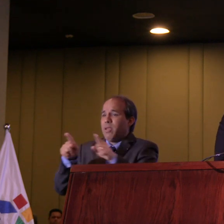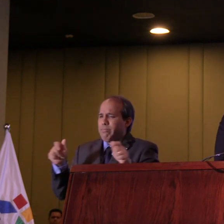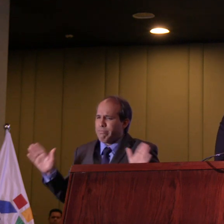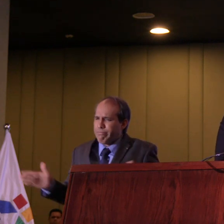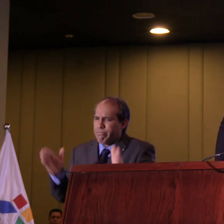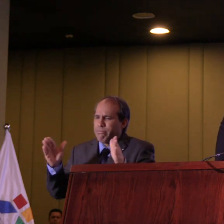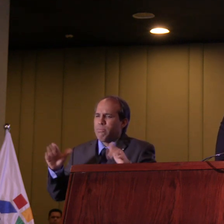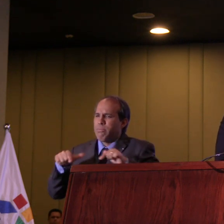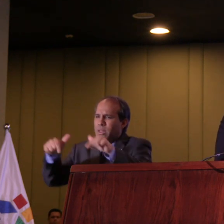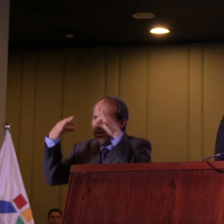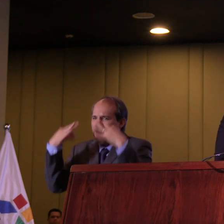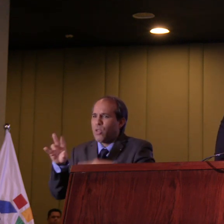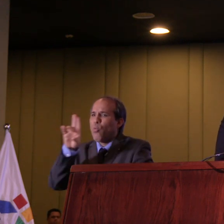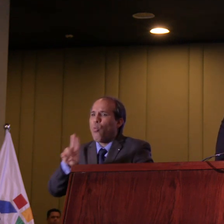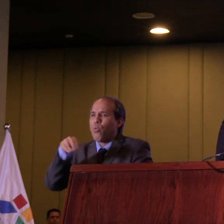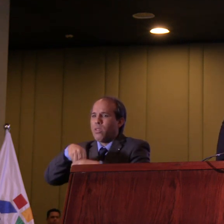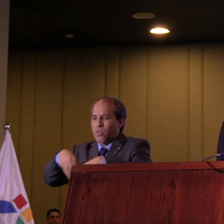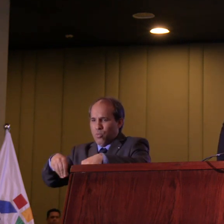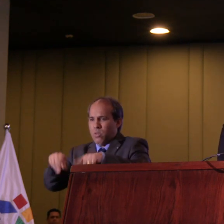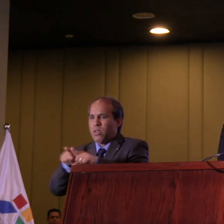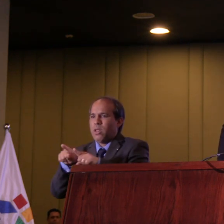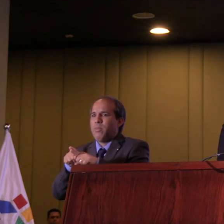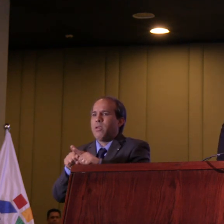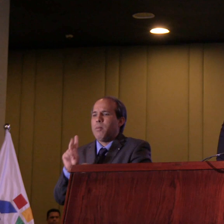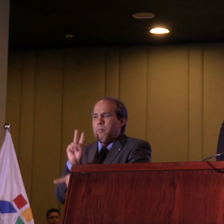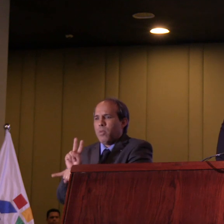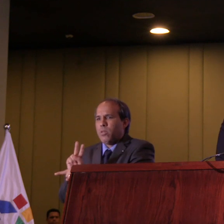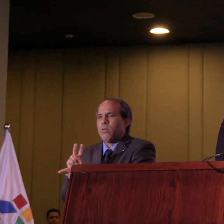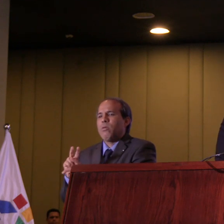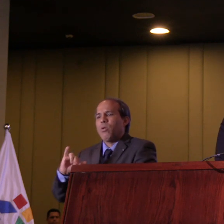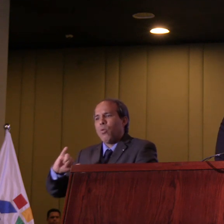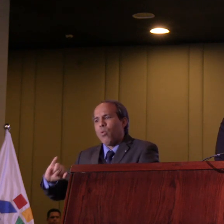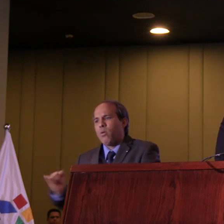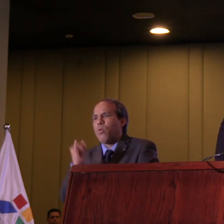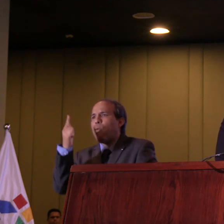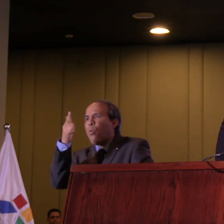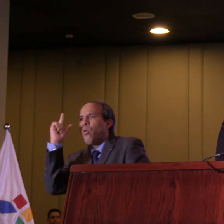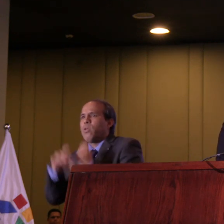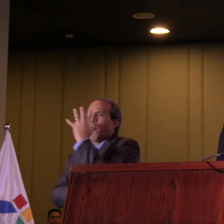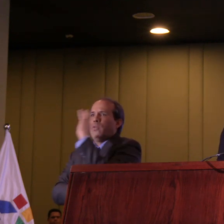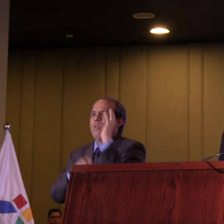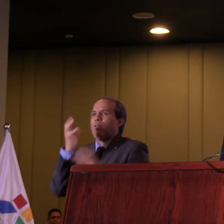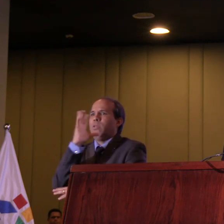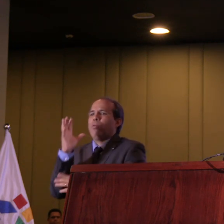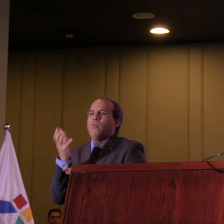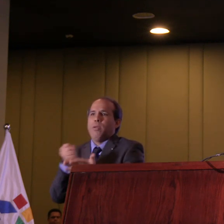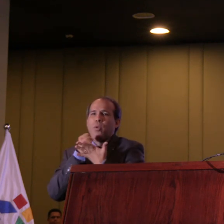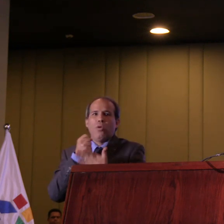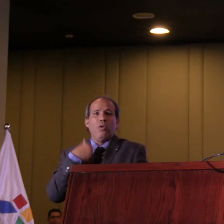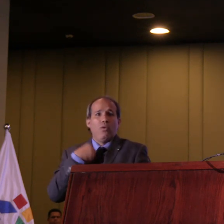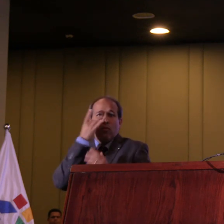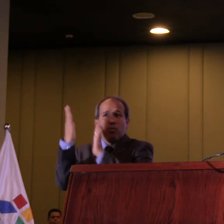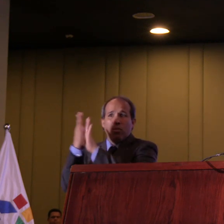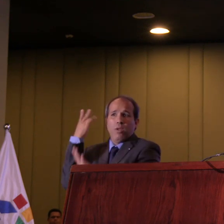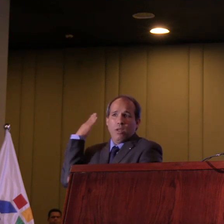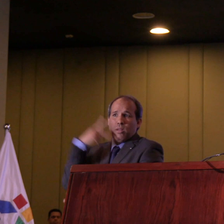correta utilização do solo e manutenção e recuperação de vegetações ciliares. Outro dia, eu estava com o presidente da Europa